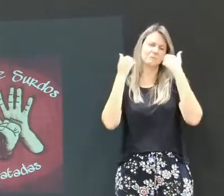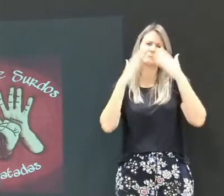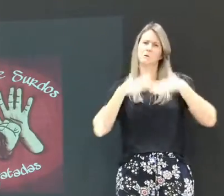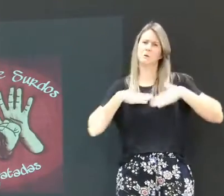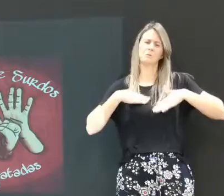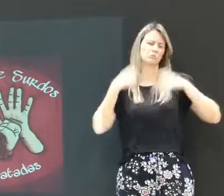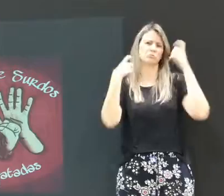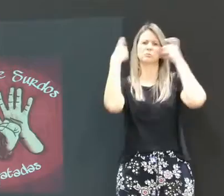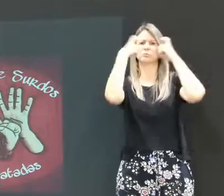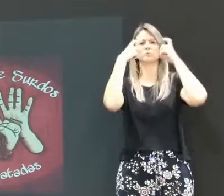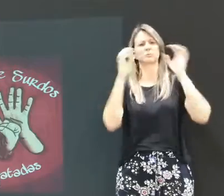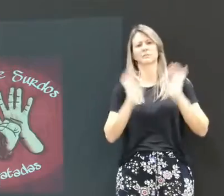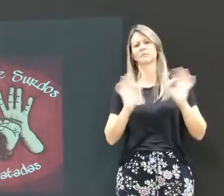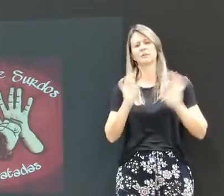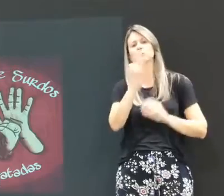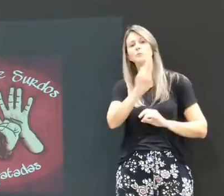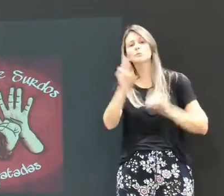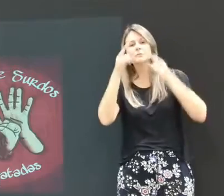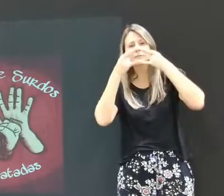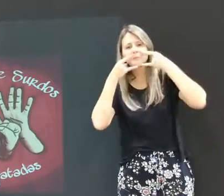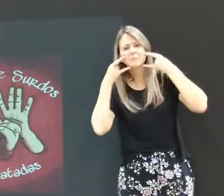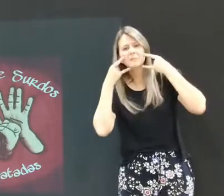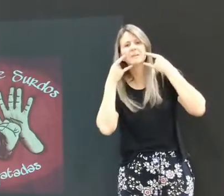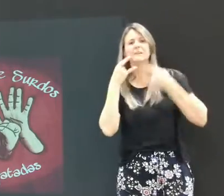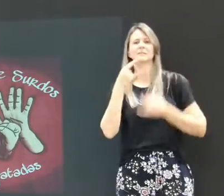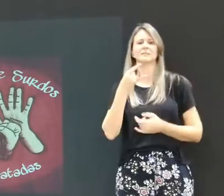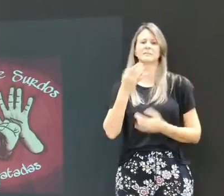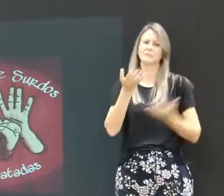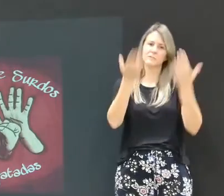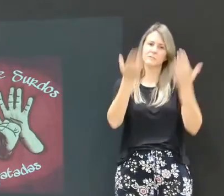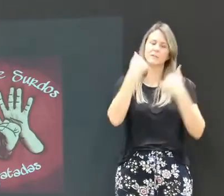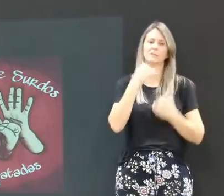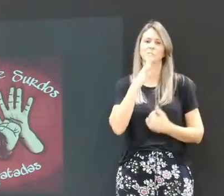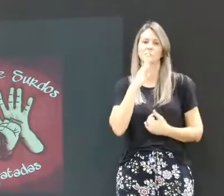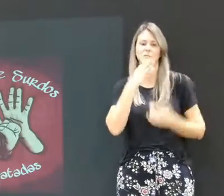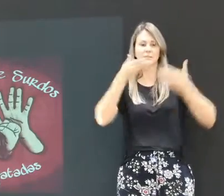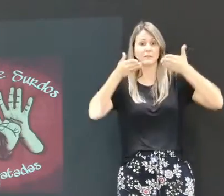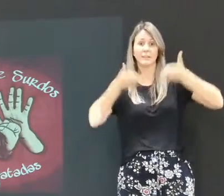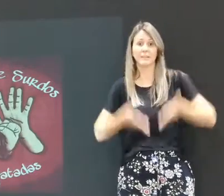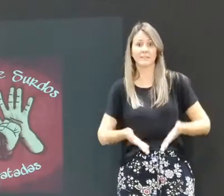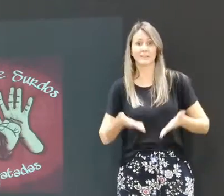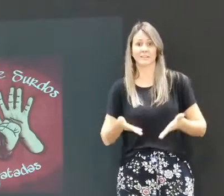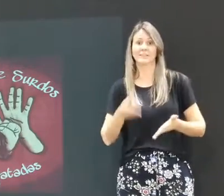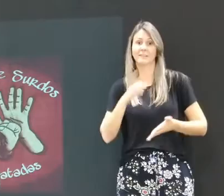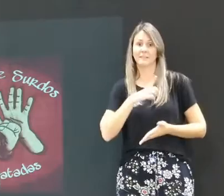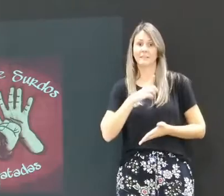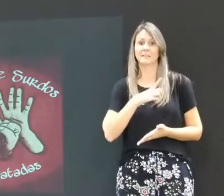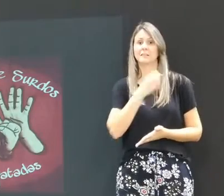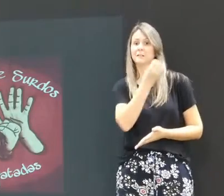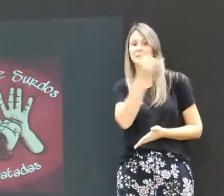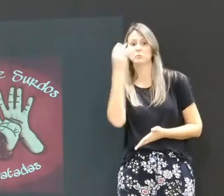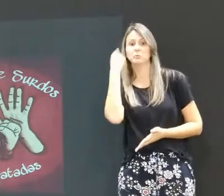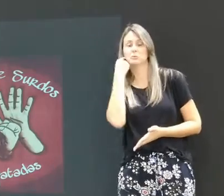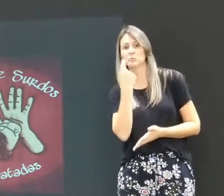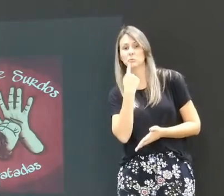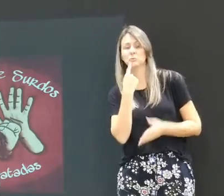compartilhar juntos, não tenham preocupação. Né? A gente usa máscara, venham conhecer o local. Né? Tem alguns